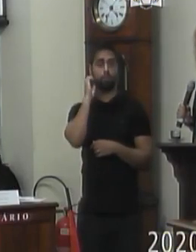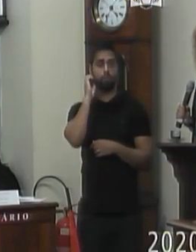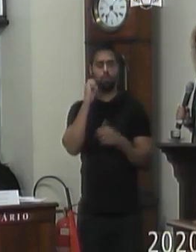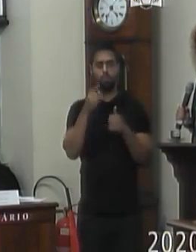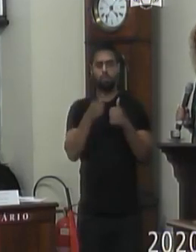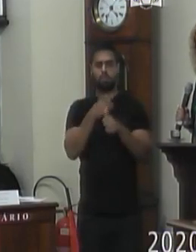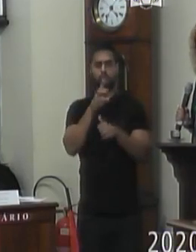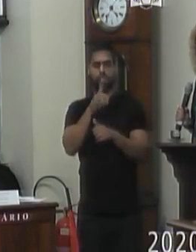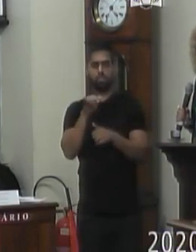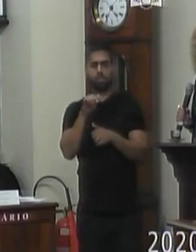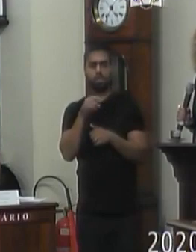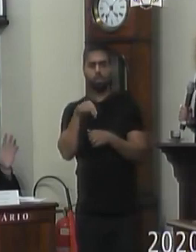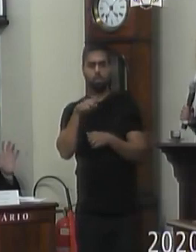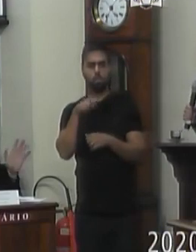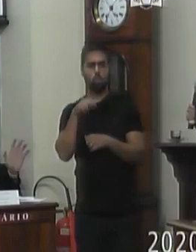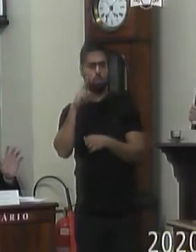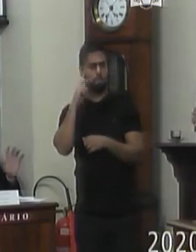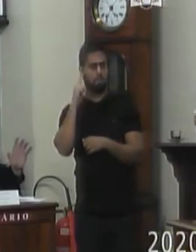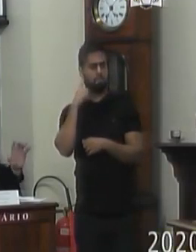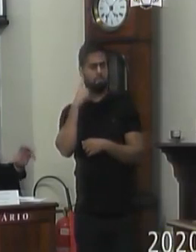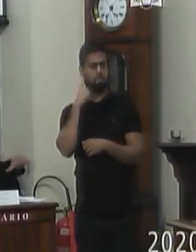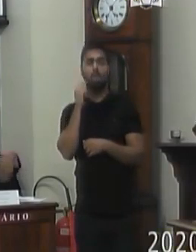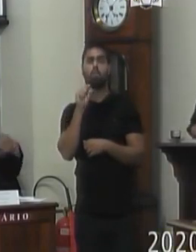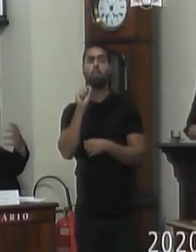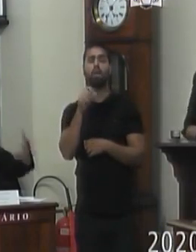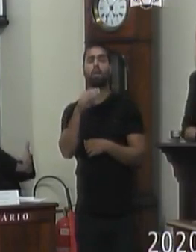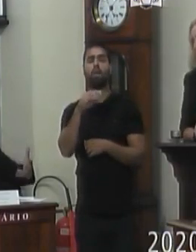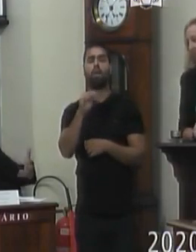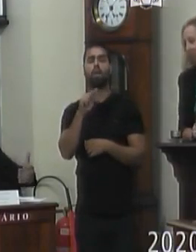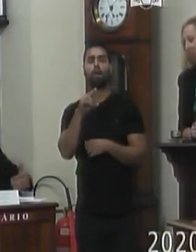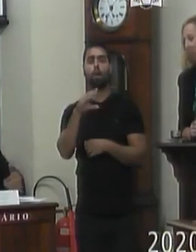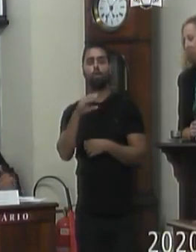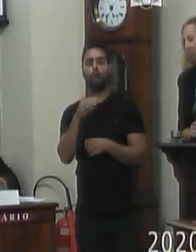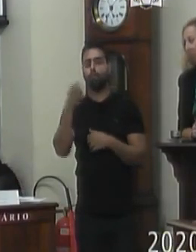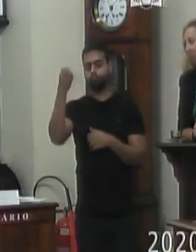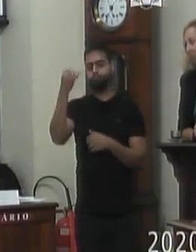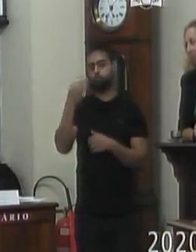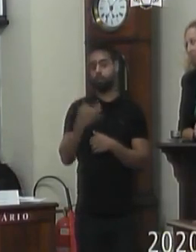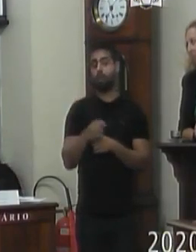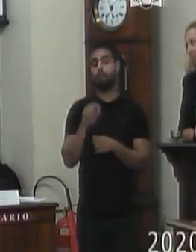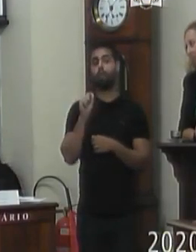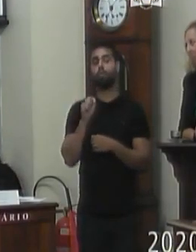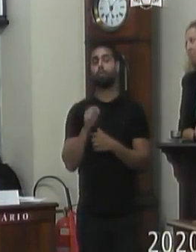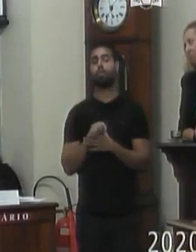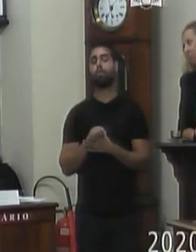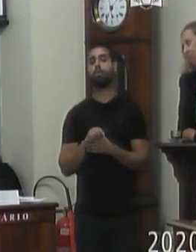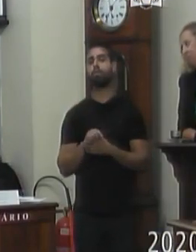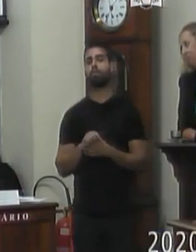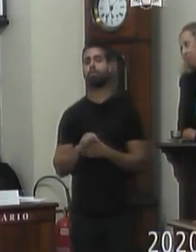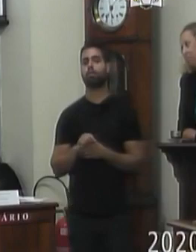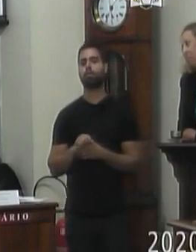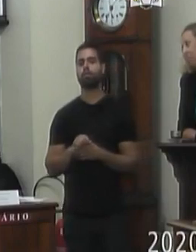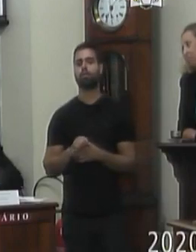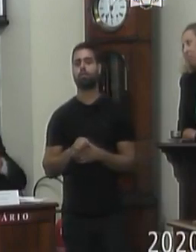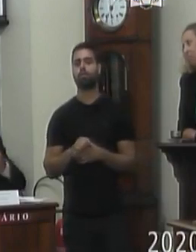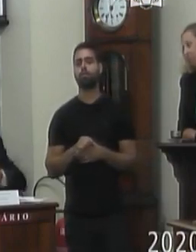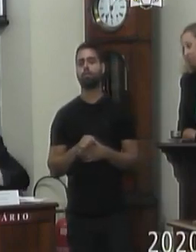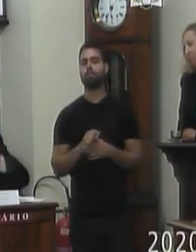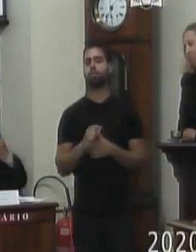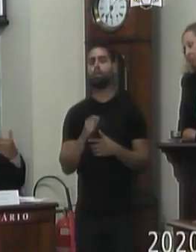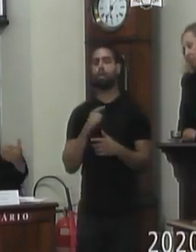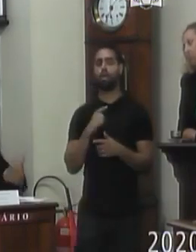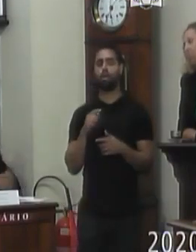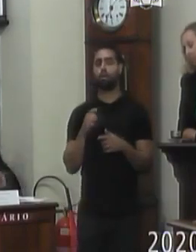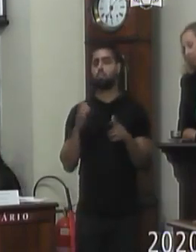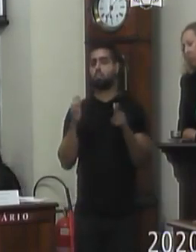primeiro dia aqui, eu nunca ouvi falar em CALC na minha vida. Então, me explicaram que é aquilo que dá a certidão positiva